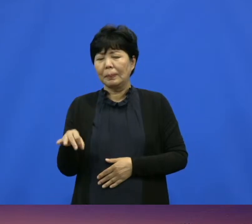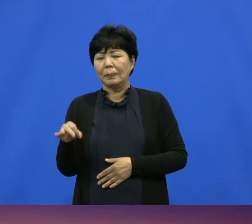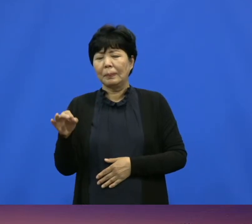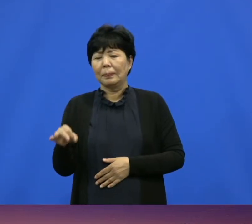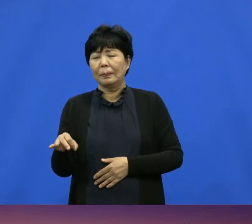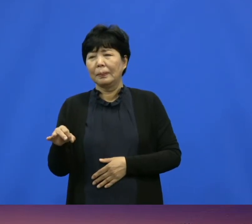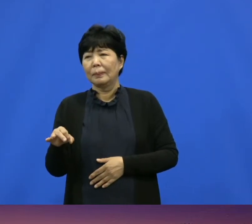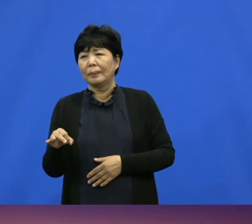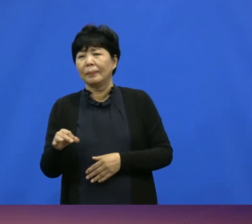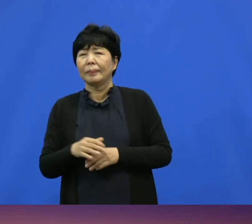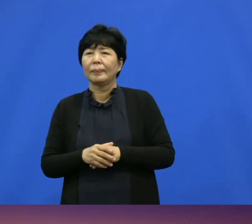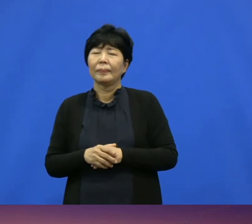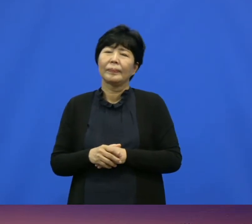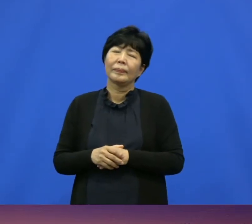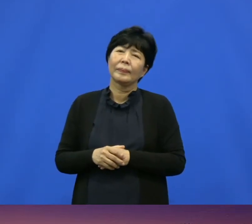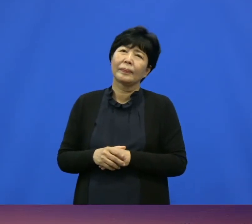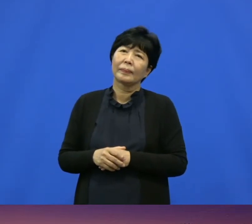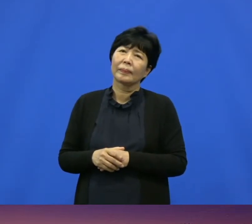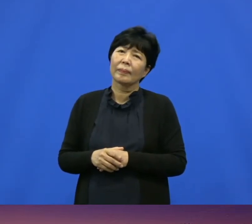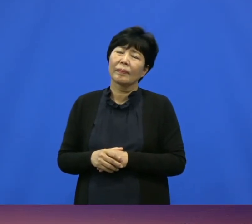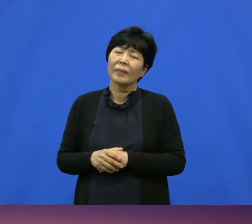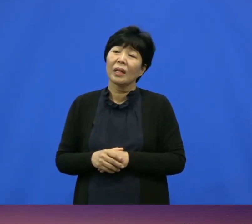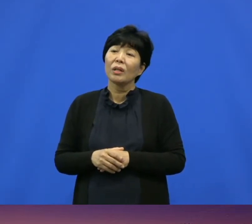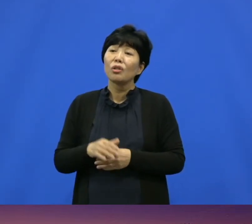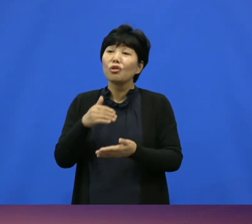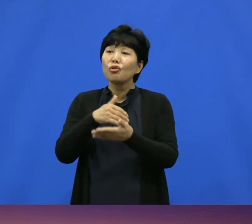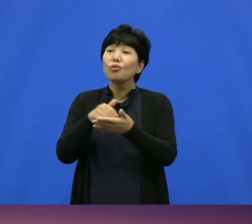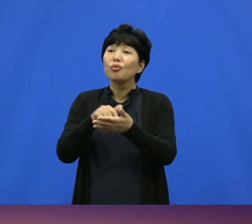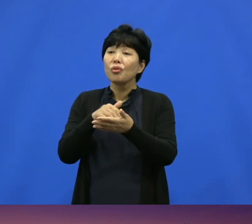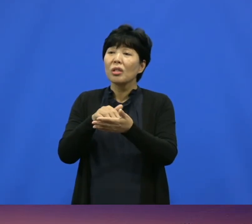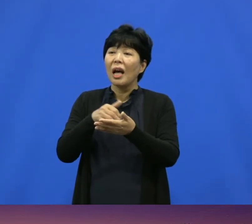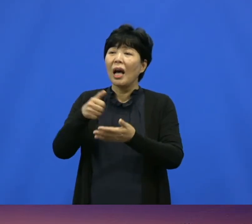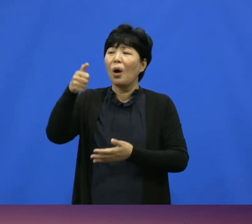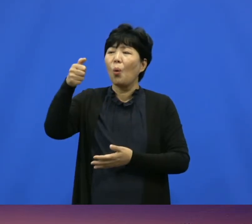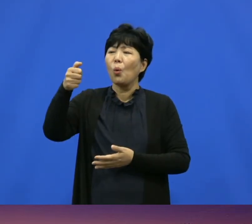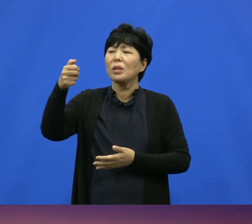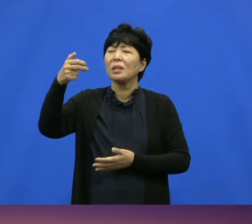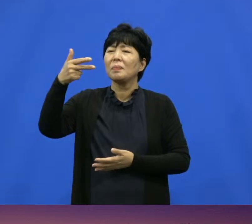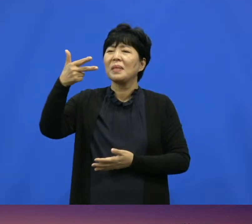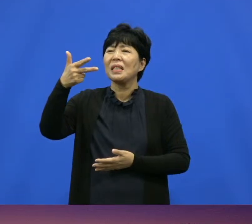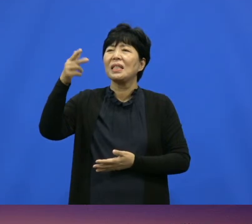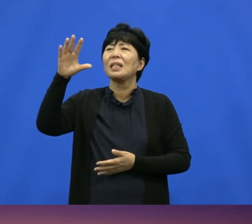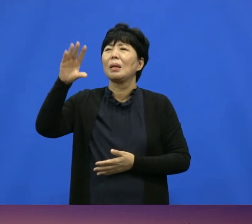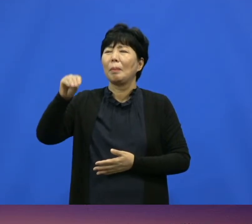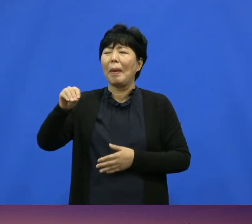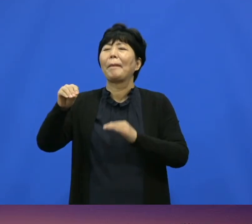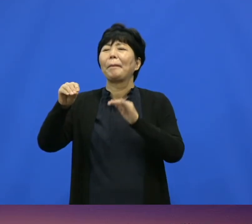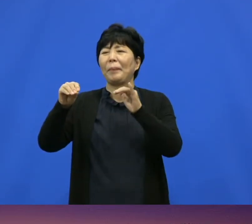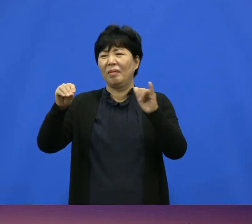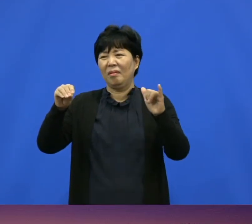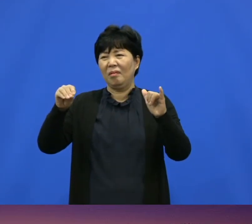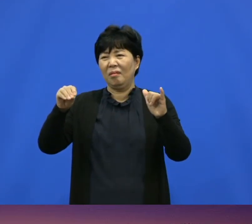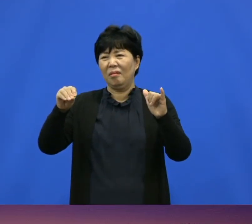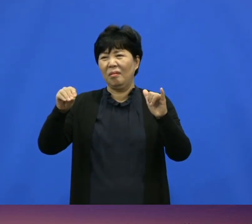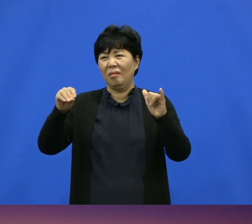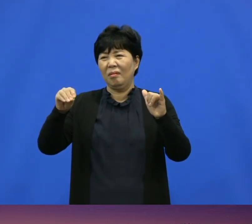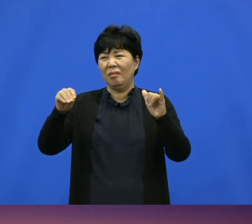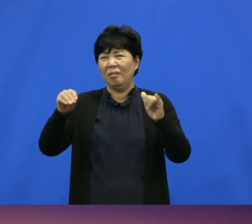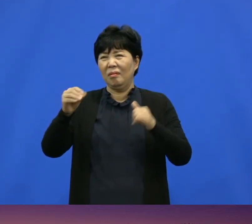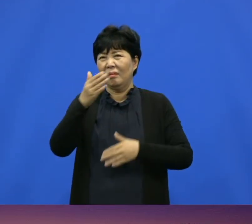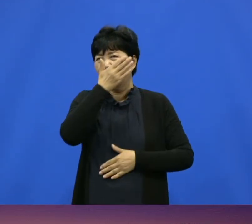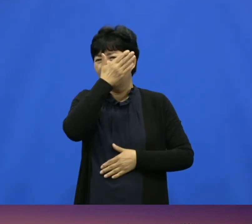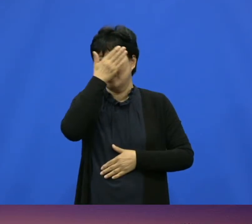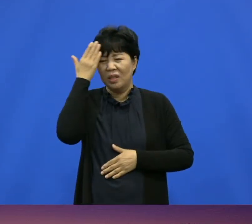자. 그게 57만이가 있대요. 우리나라에 지금 엄청난 거죠. 그 젊은 날에 엄청난